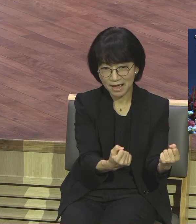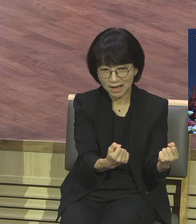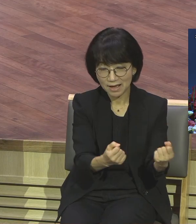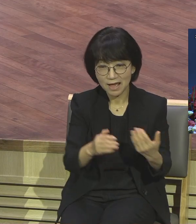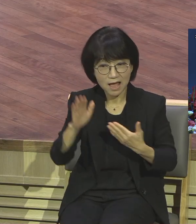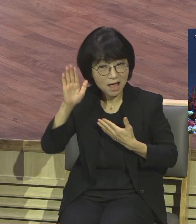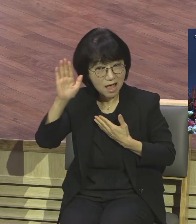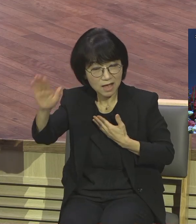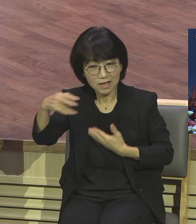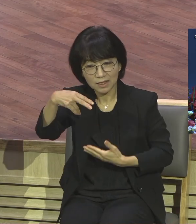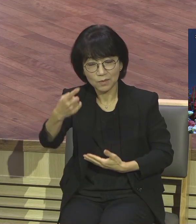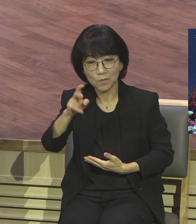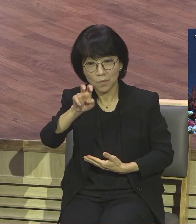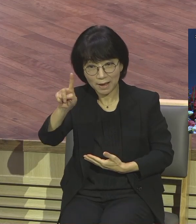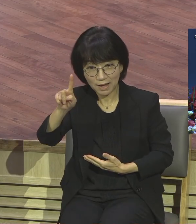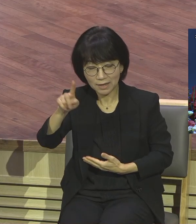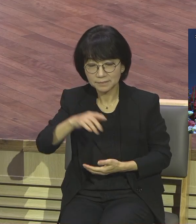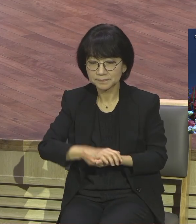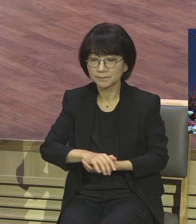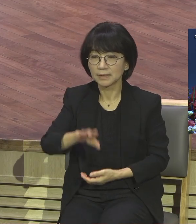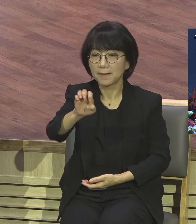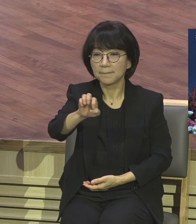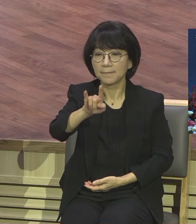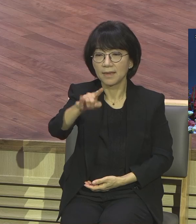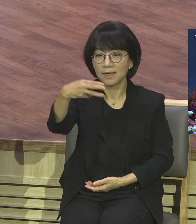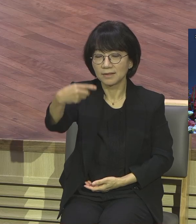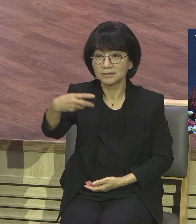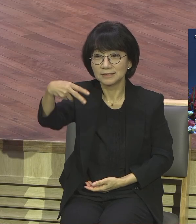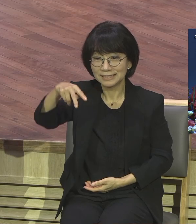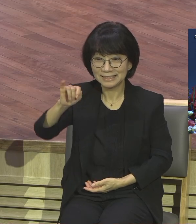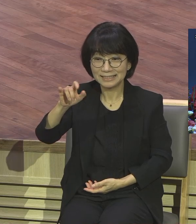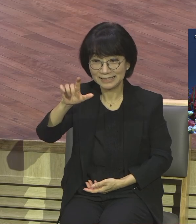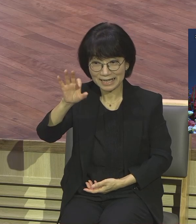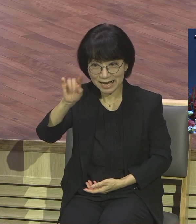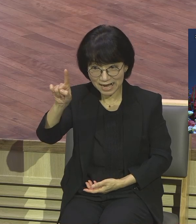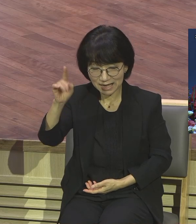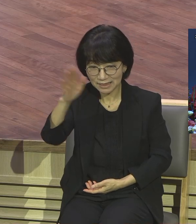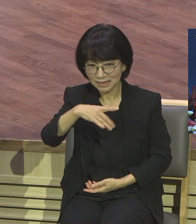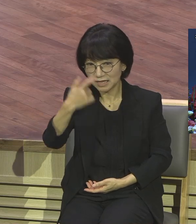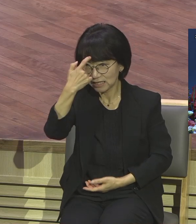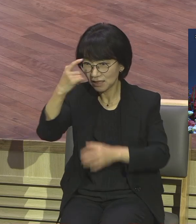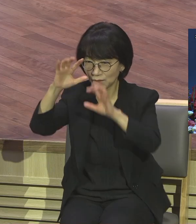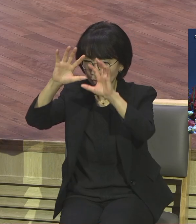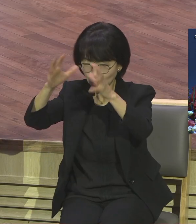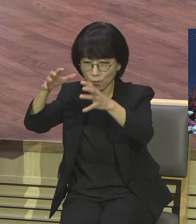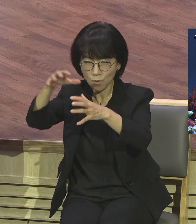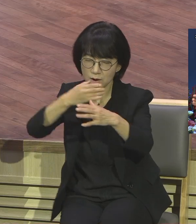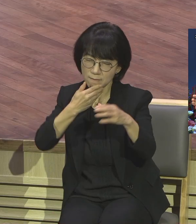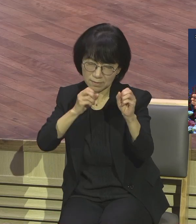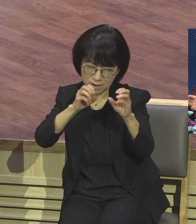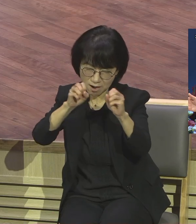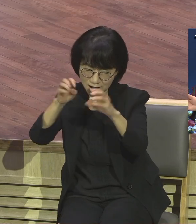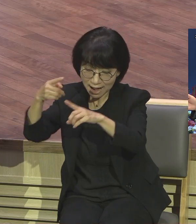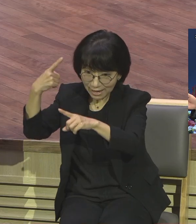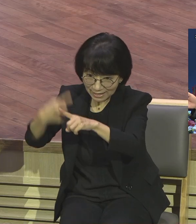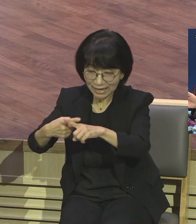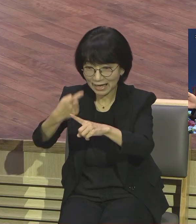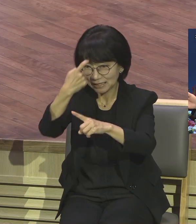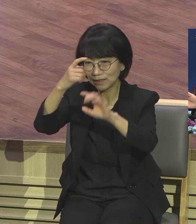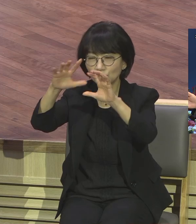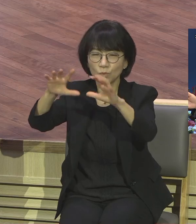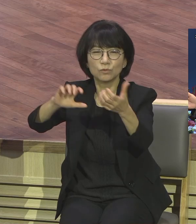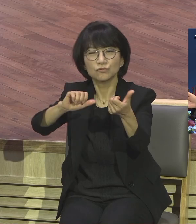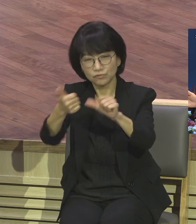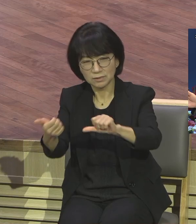가가지고 복음을 전했고 더 나아가 인도까지 가서 복음 전가하다가 이 도마는 인도에서 순교했습니다. 지금도 그